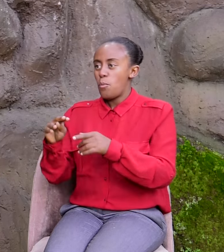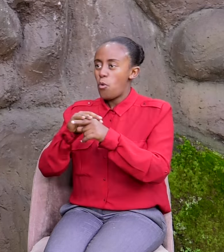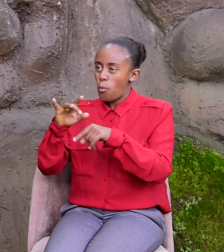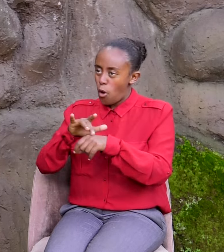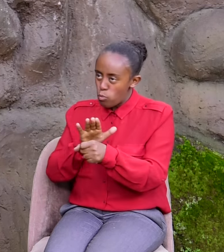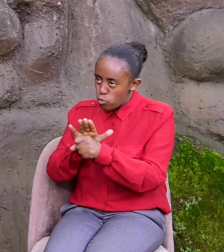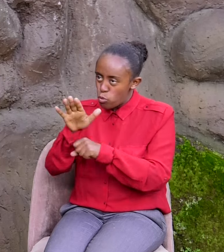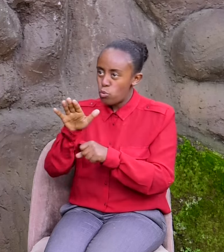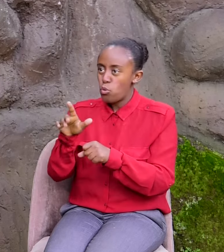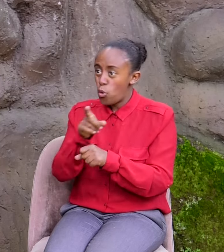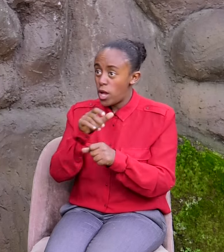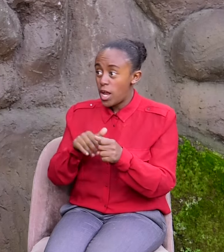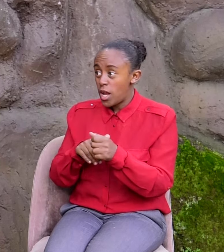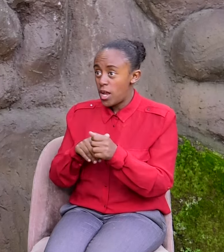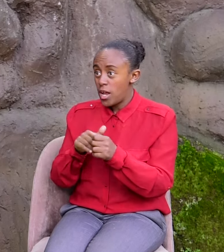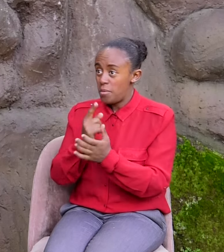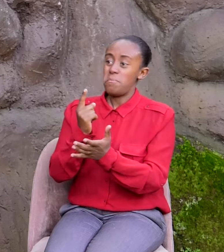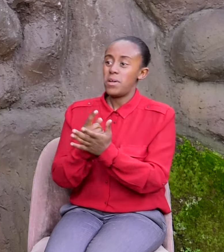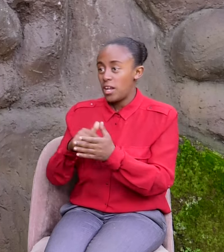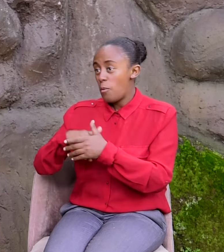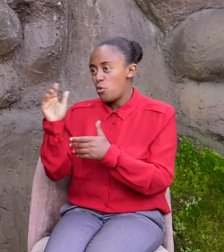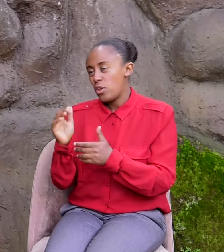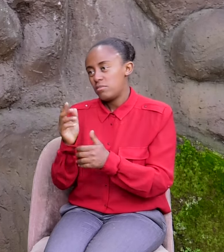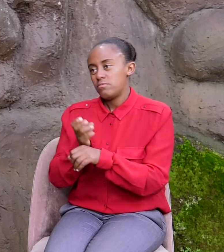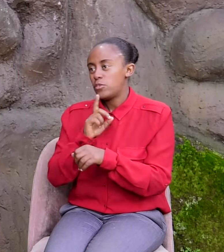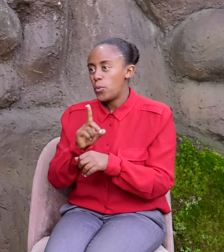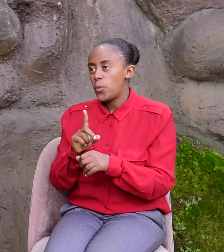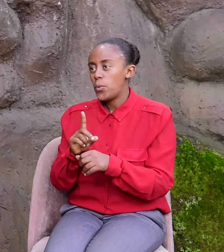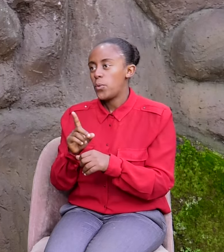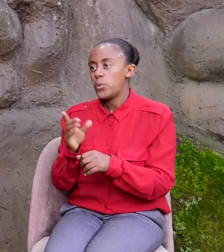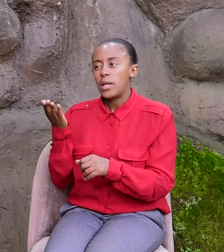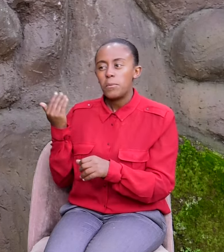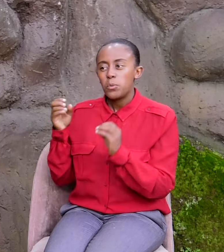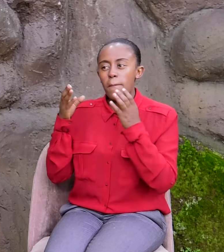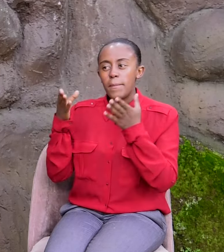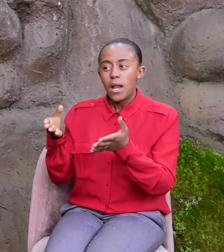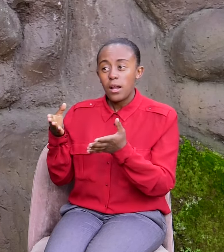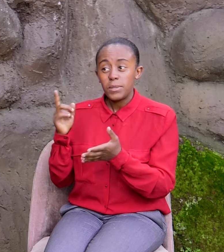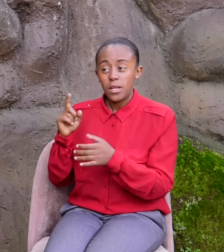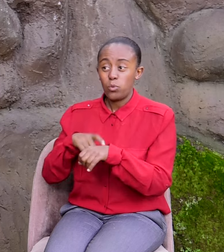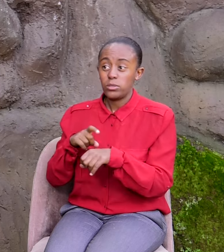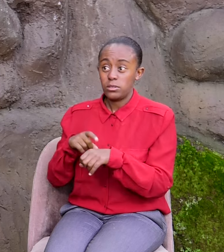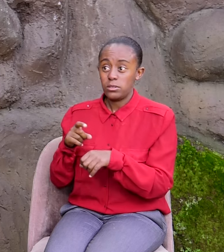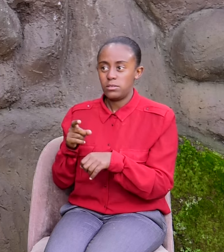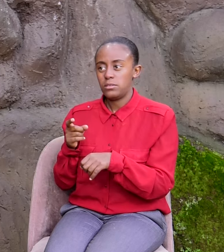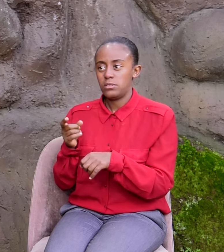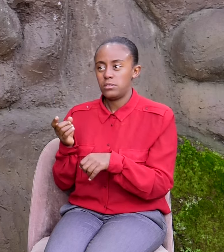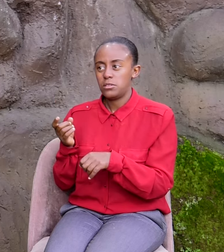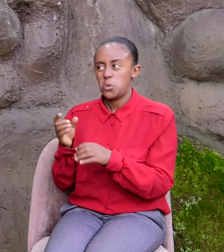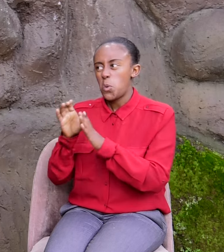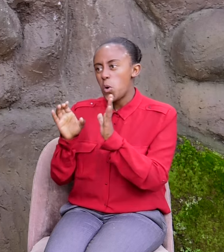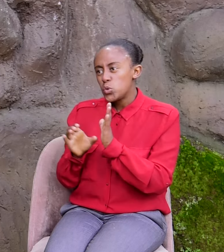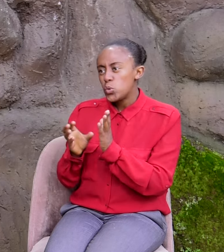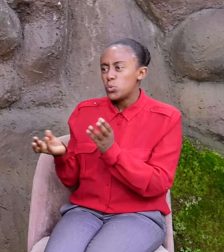በሙያው ብቁ ሆነህ ለመውጣትም ጭምር ማለት ነው። እና የነበሩት መምህራን ደግሞ ያው